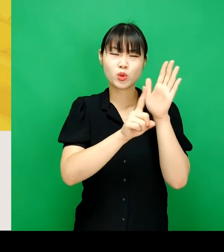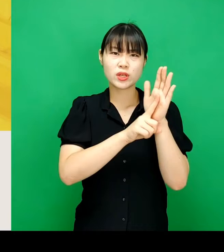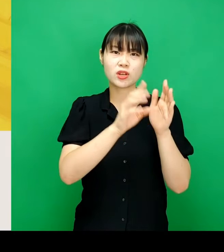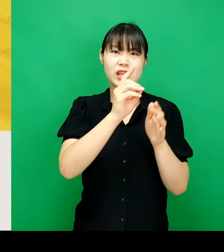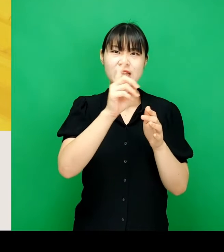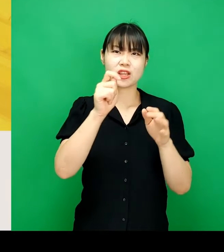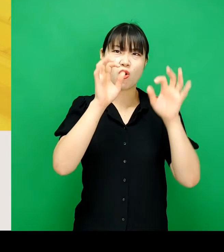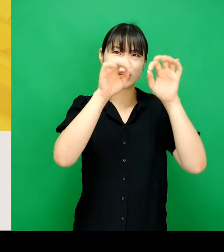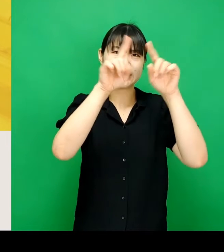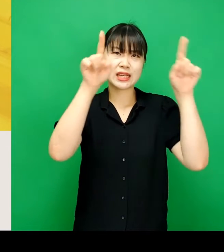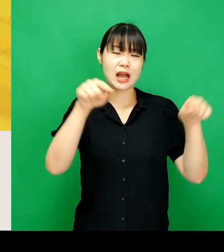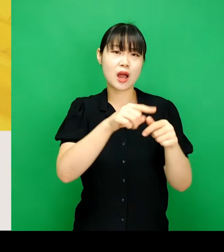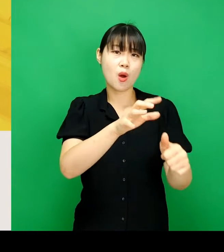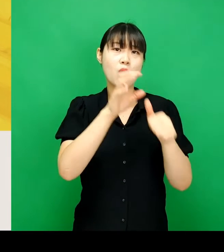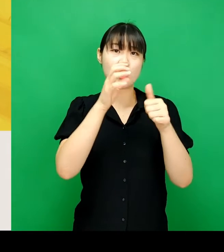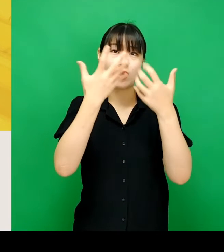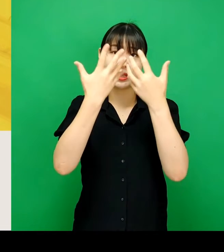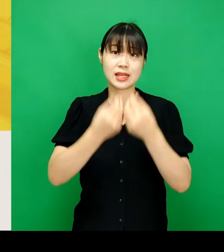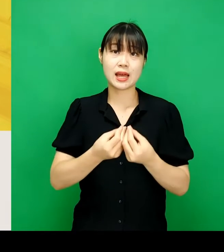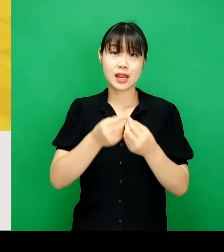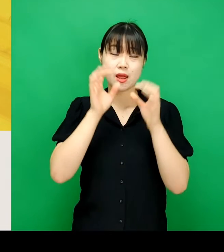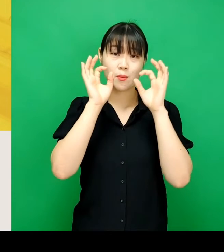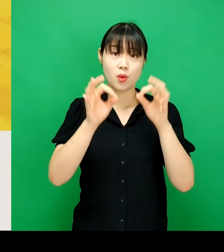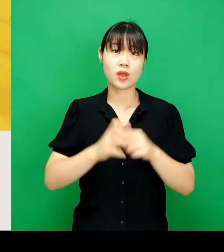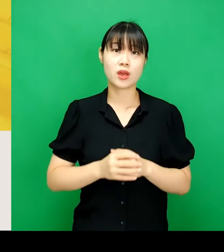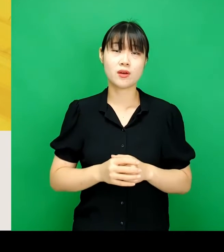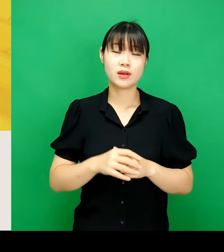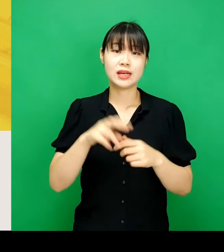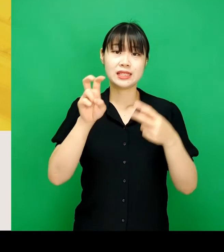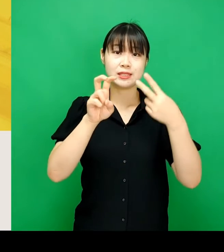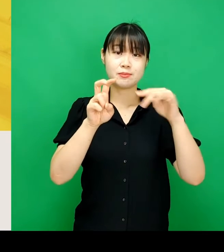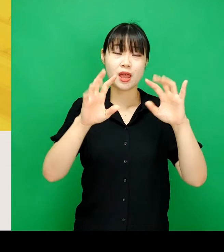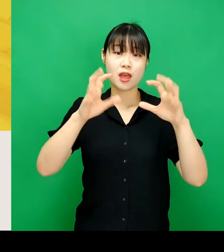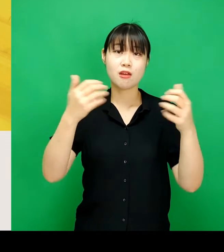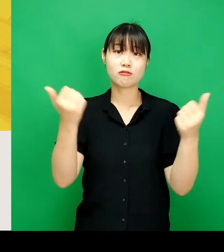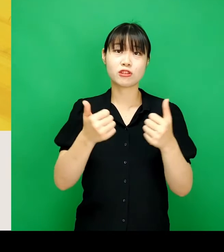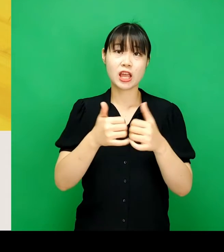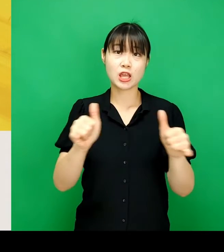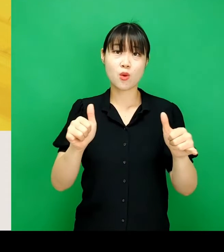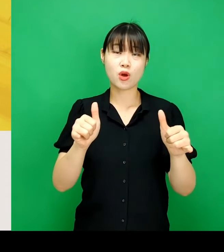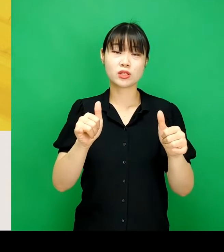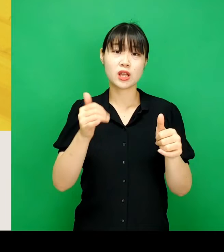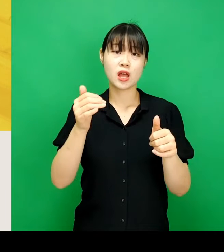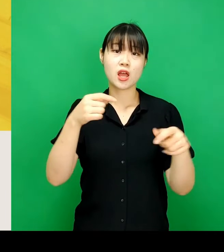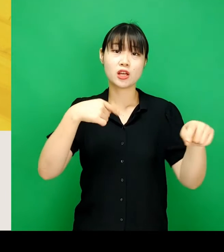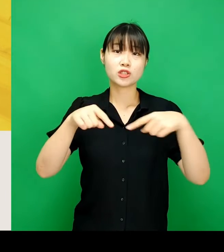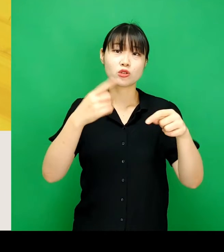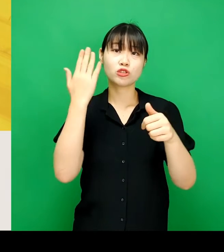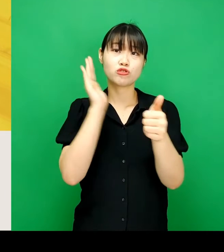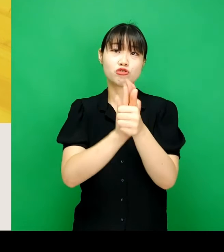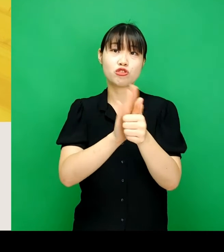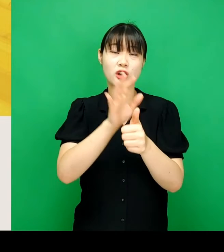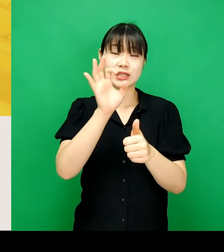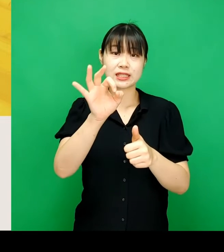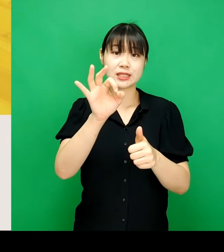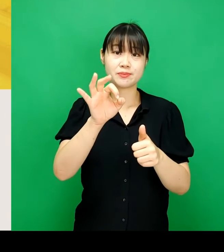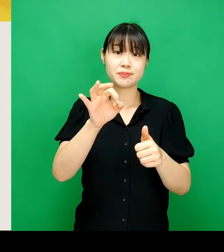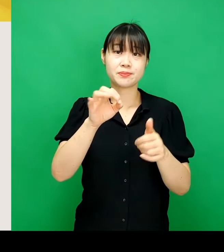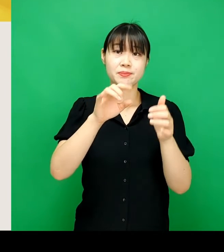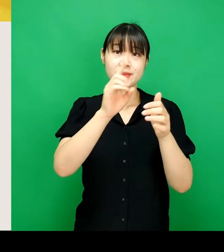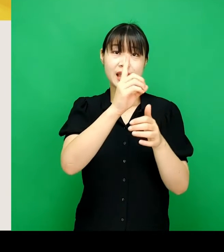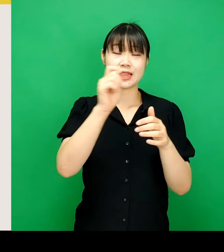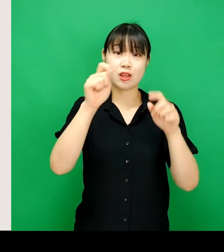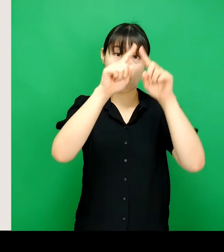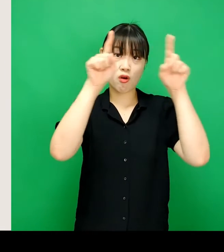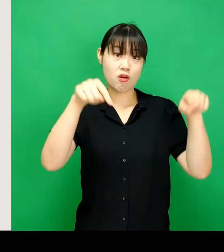다음은 심층 보도에서 데이터 시각화를 활용한 사례를 살펴보겠습니다. 20대 국회의원들의 정치 후원금 데이터를